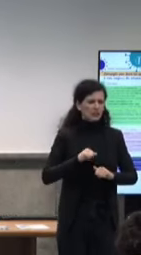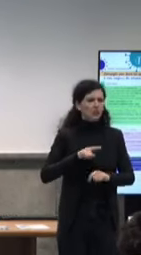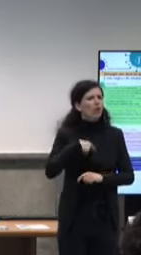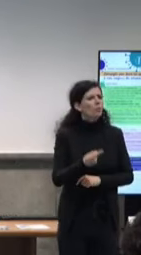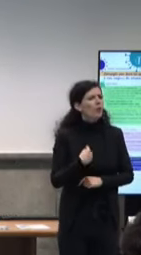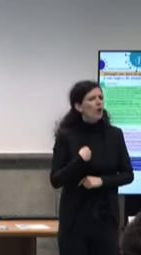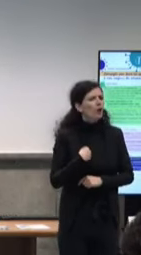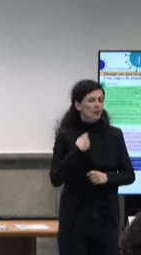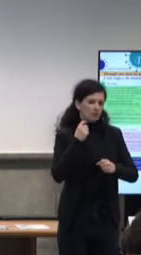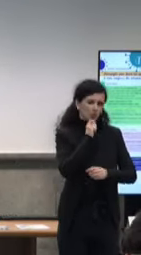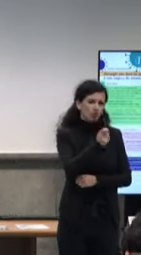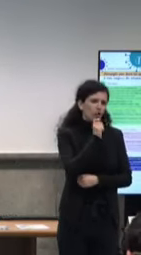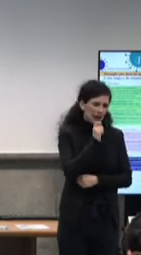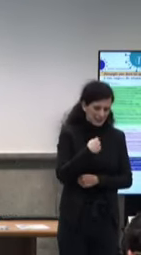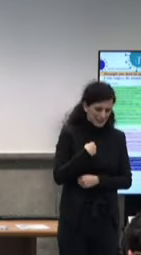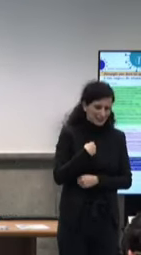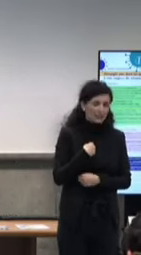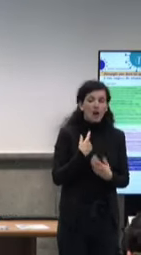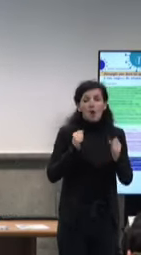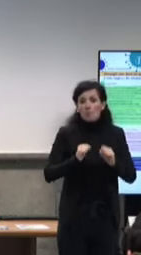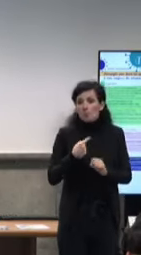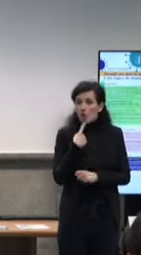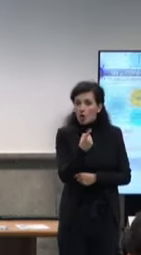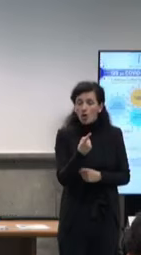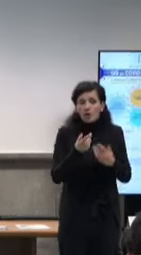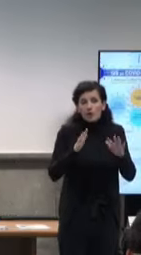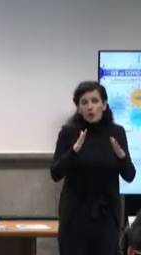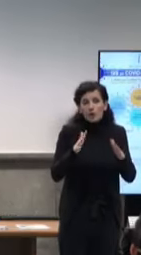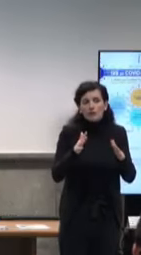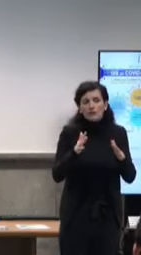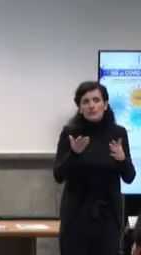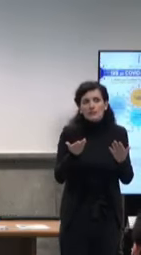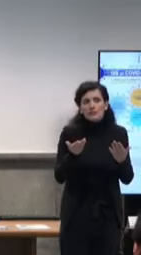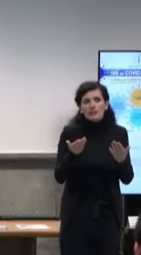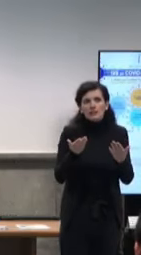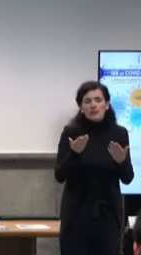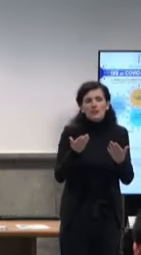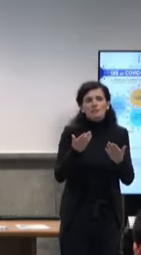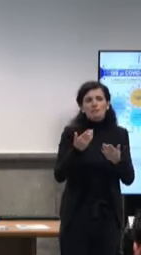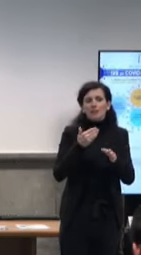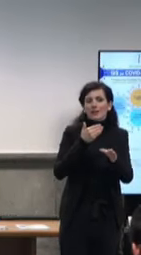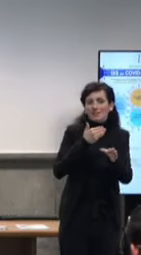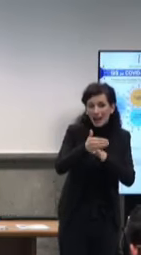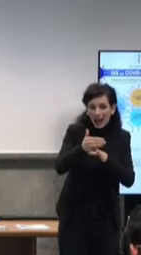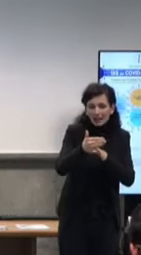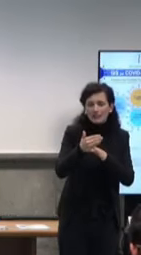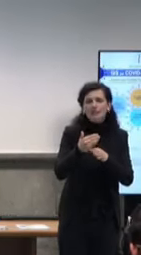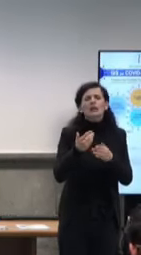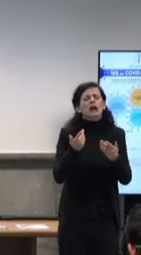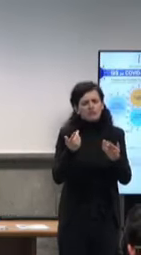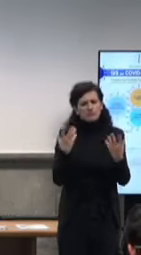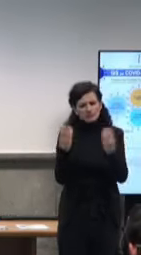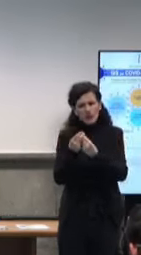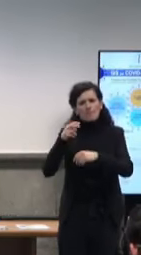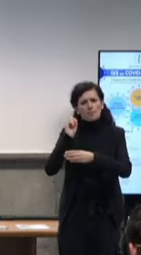forse un po tardivamente che sia stata attivata anche grazie all'azione del professor palma questa indagine nelle residenze sanitarie